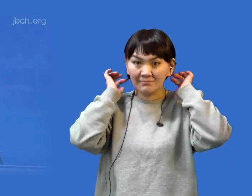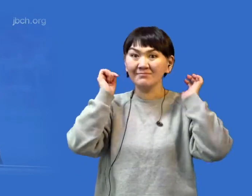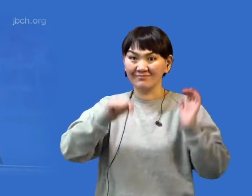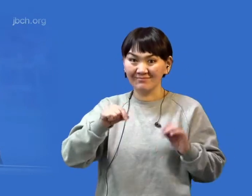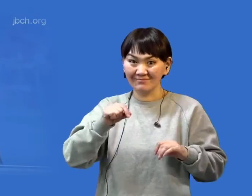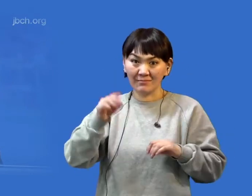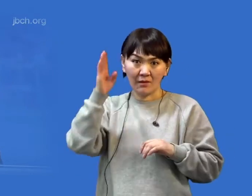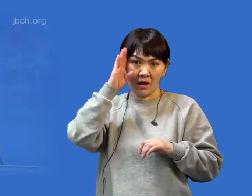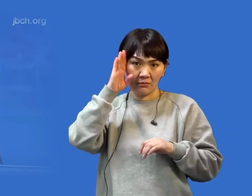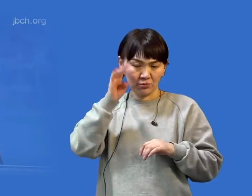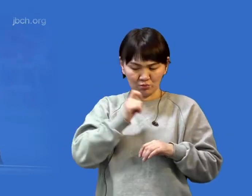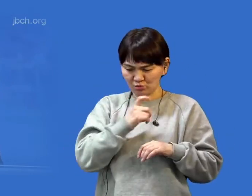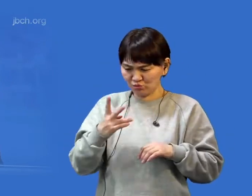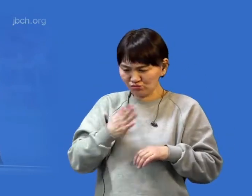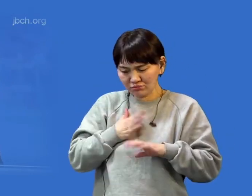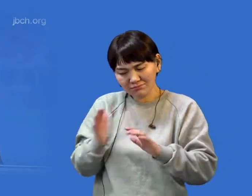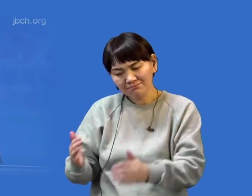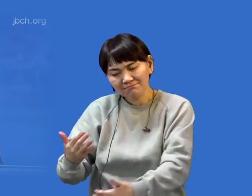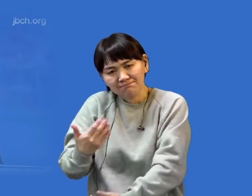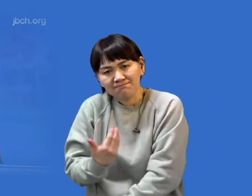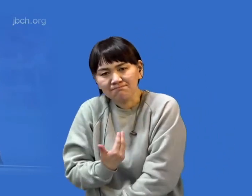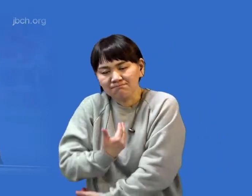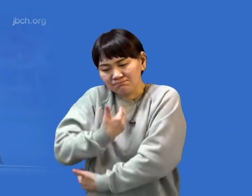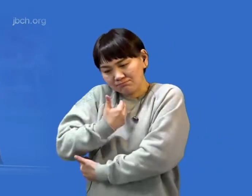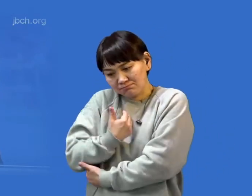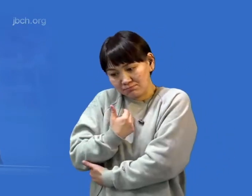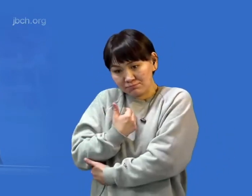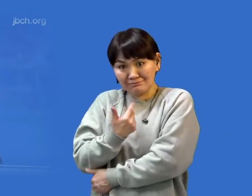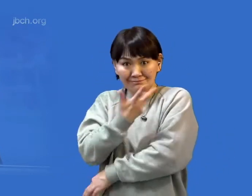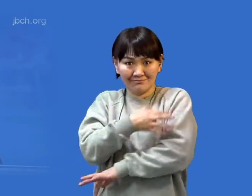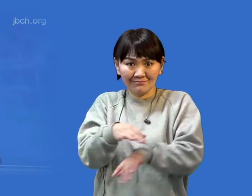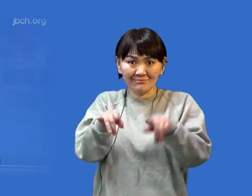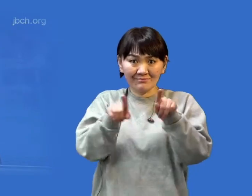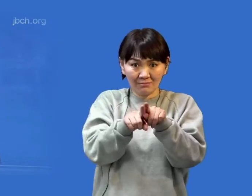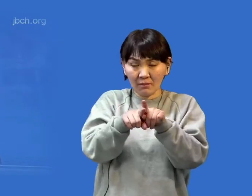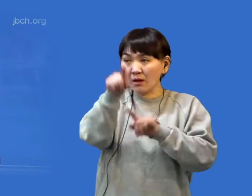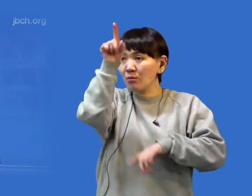Эцэг нь хүүгээ тэвэрдэг шиг Бурхан тэднийг